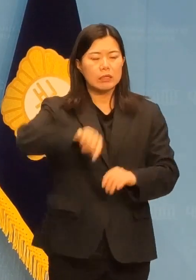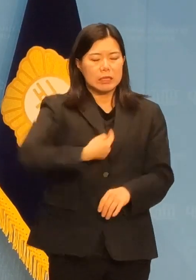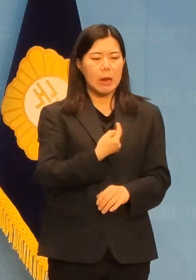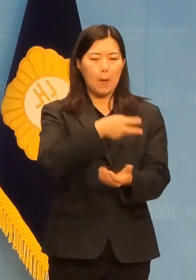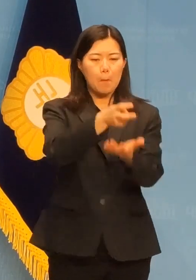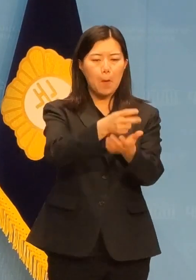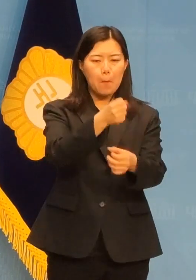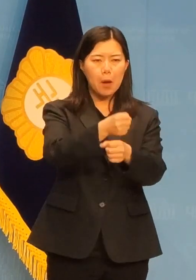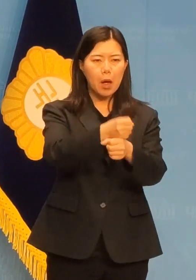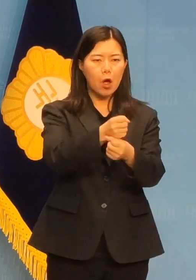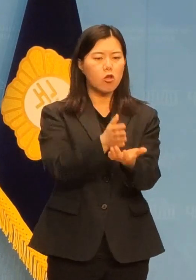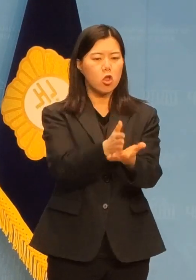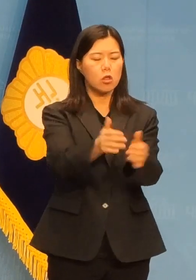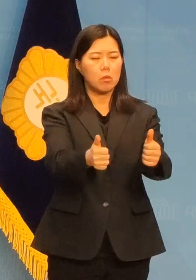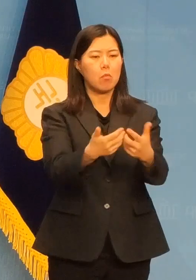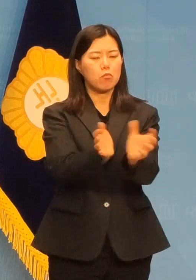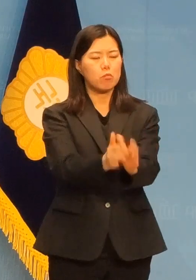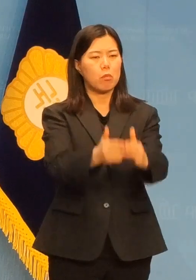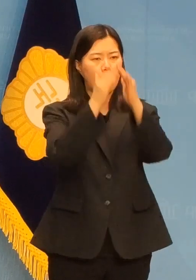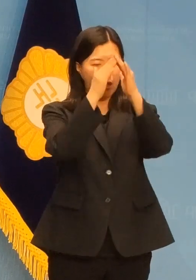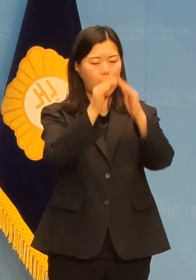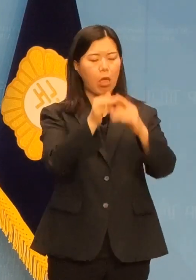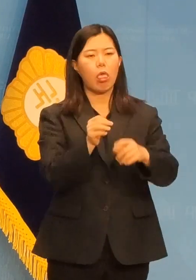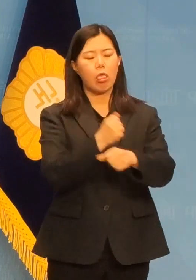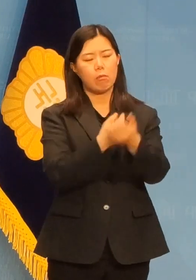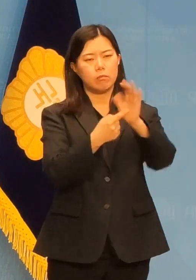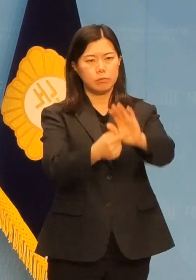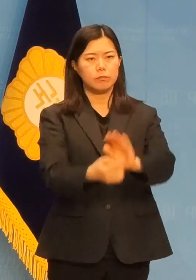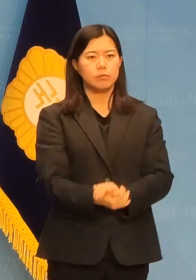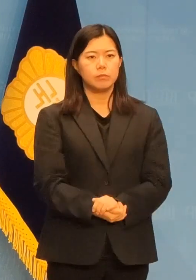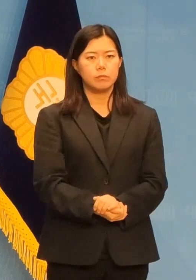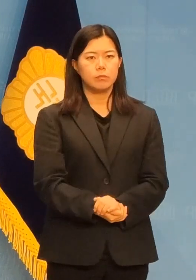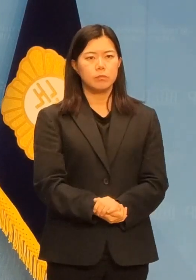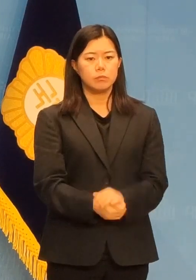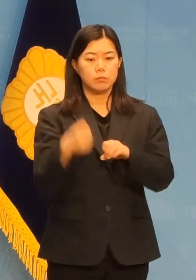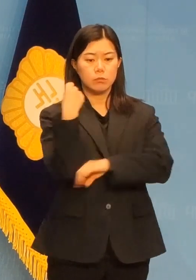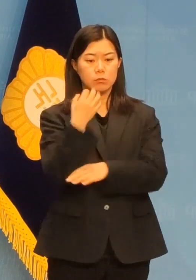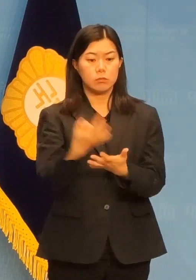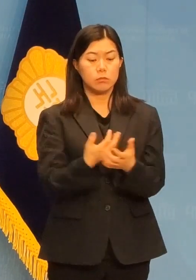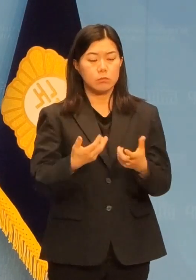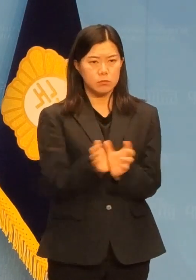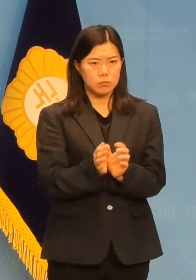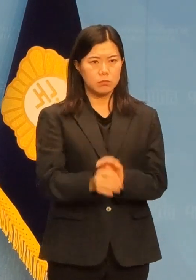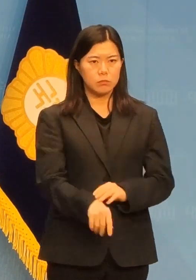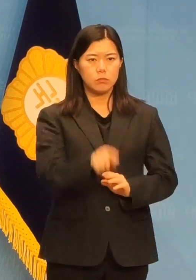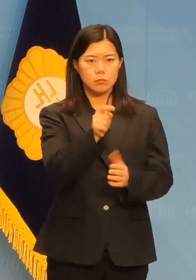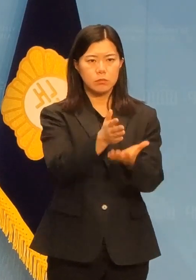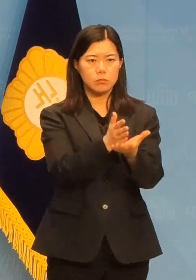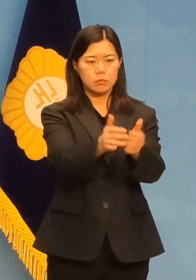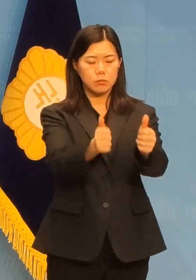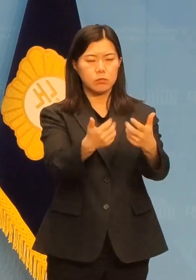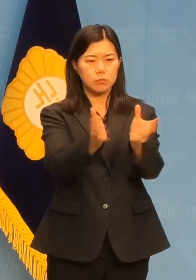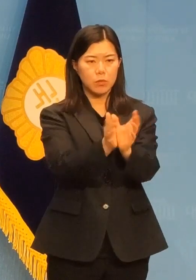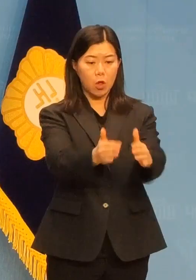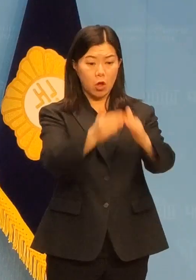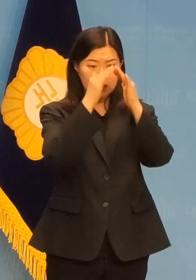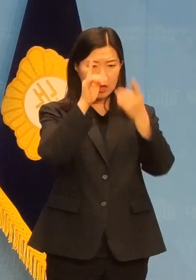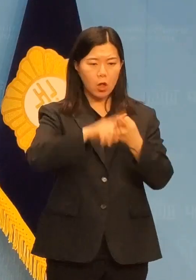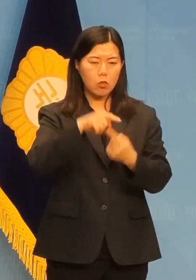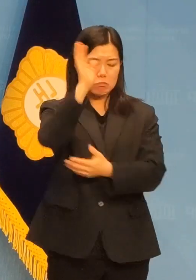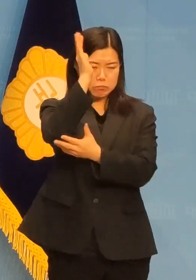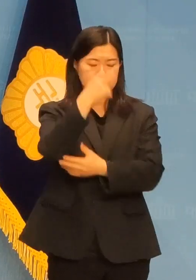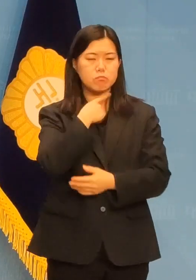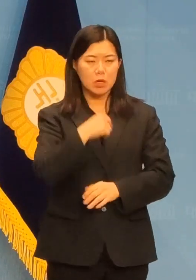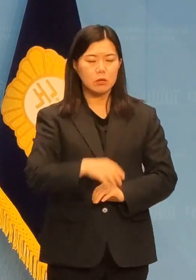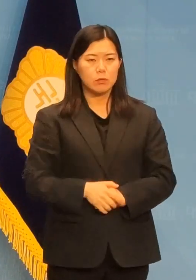예규로 전담재판부를 설치하겠다고 나선 것입니다. 기본소득당은 내란전담재판부 설치의 필요성을